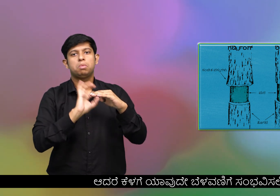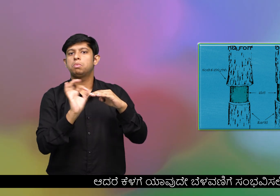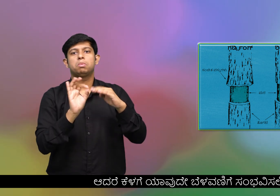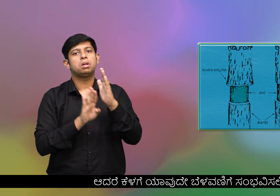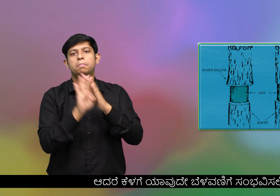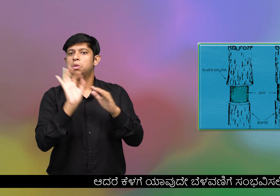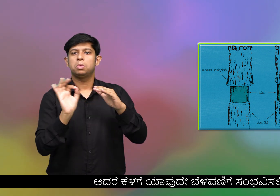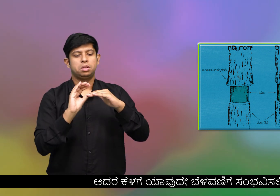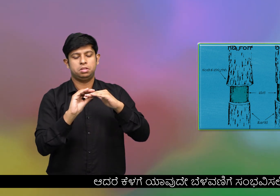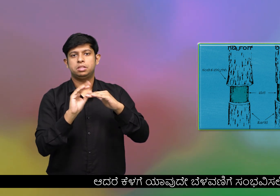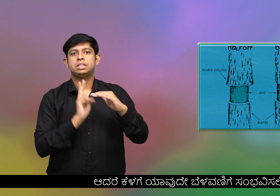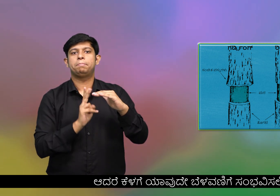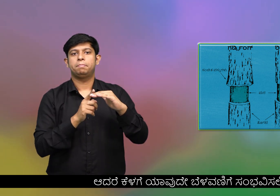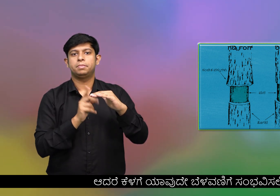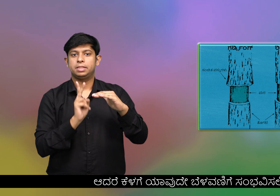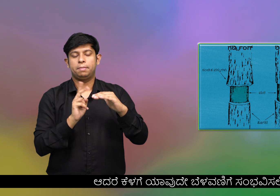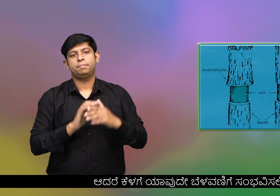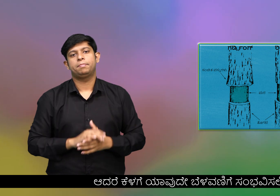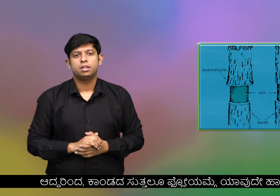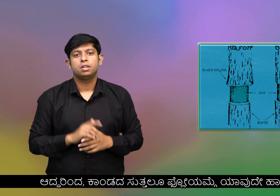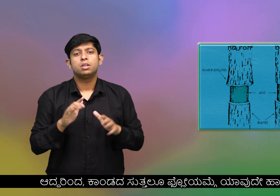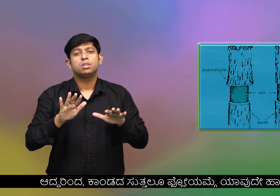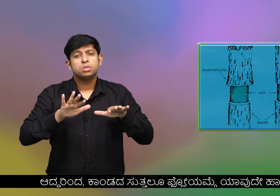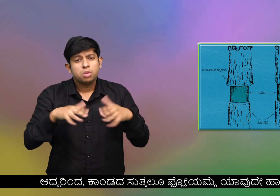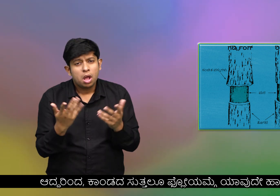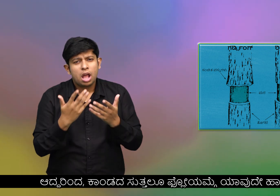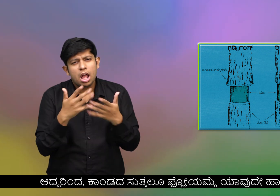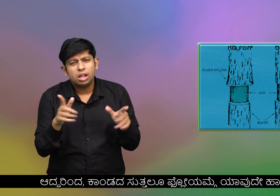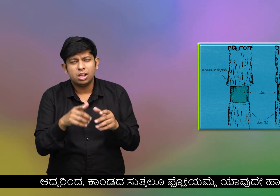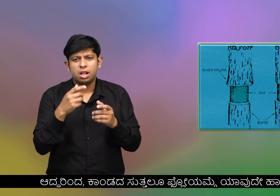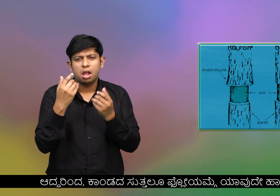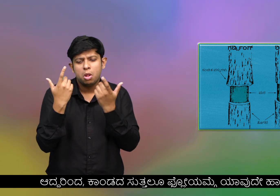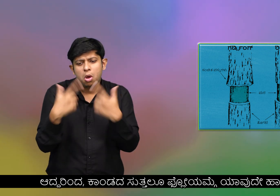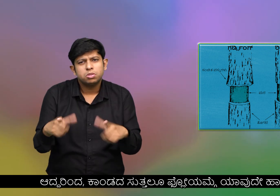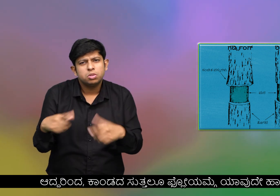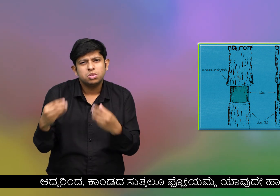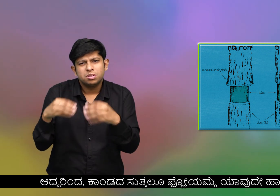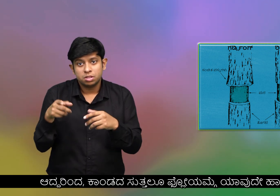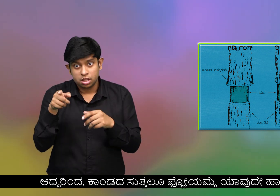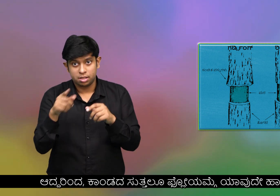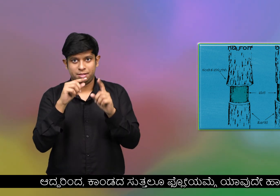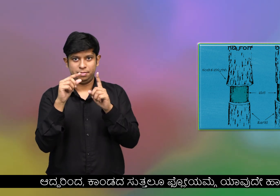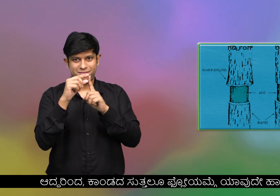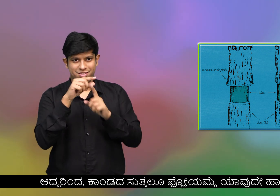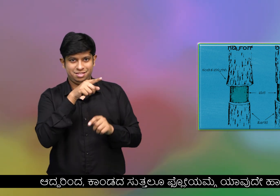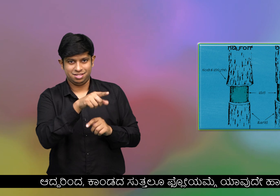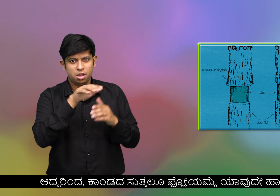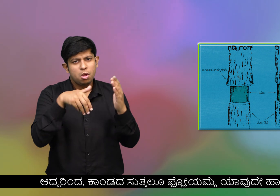ಯಾವುದೇ ಬೆಳವಣಿಗೆ ಸಂಭವಿಸಲಿಲ್ಲ. ಆದ್ದರಿಂದ ಕಾಂಡದ ಸುತ್ತಲೂ ಫ್ಲೋಯಂ ಯಾವುದೇ ಹಾನಿಯು